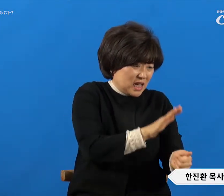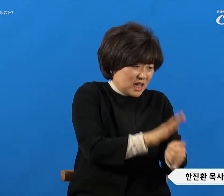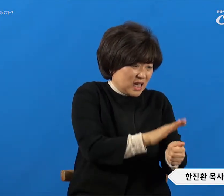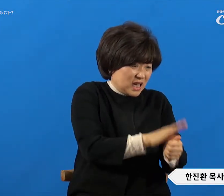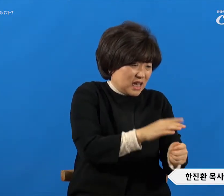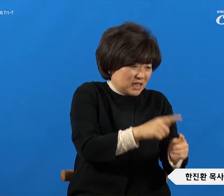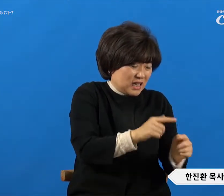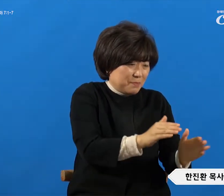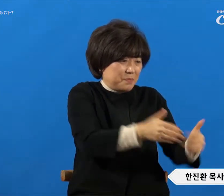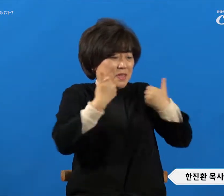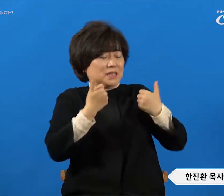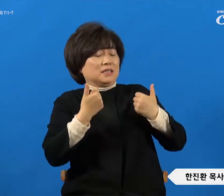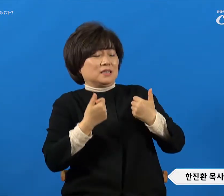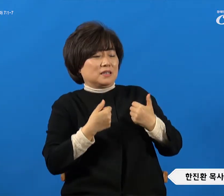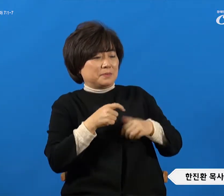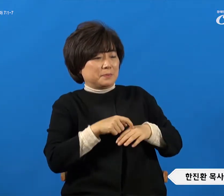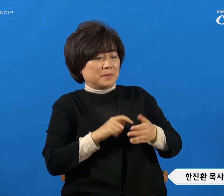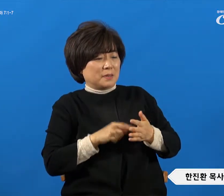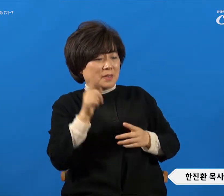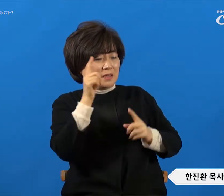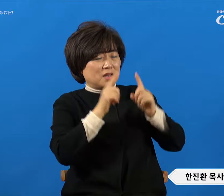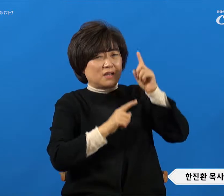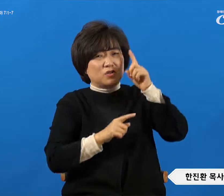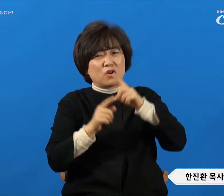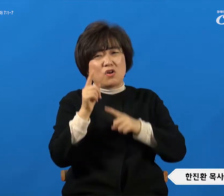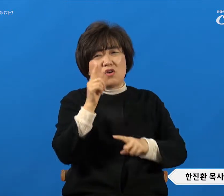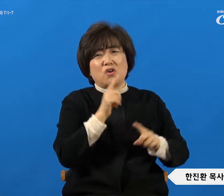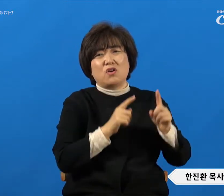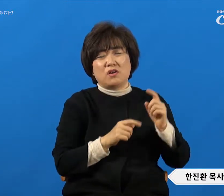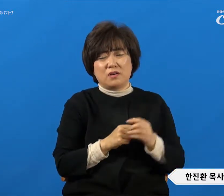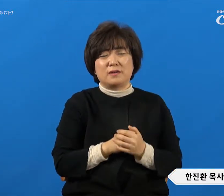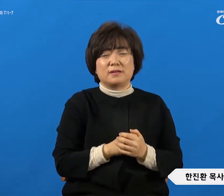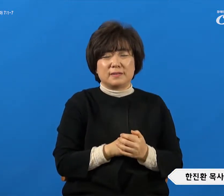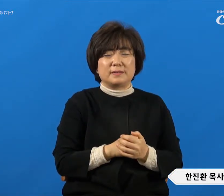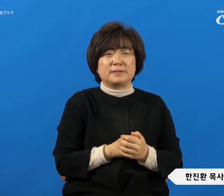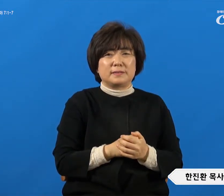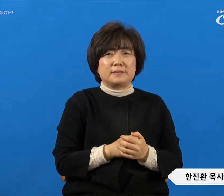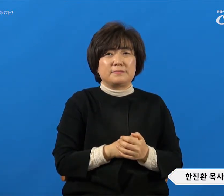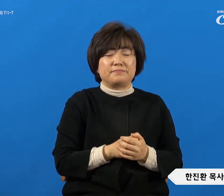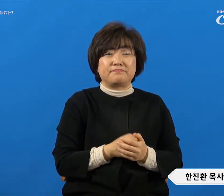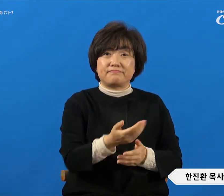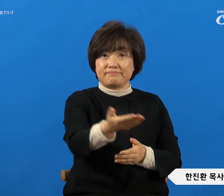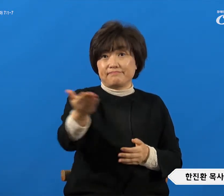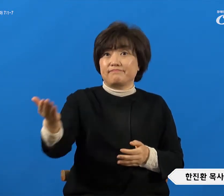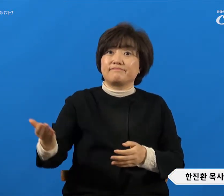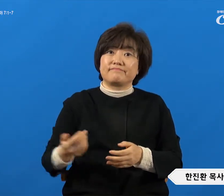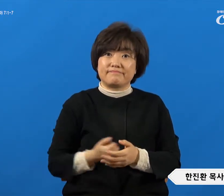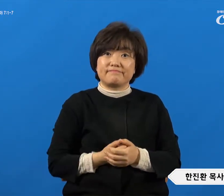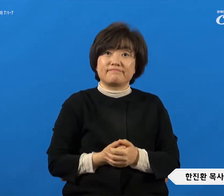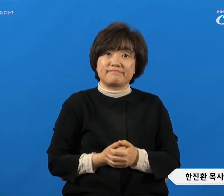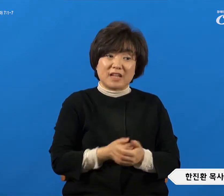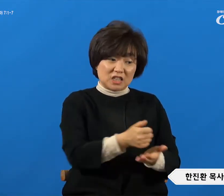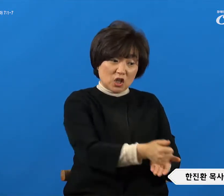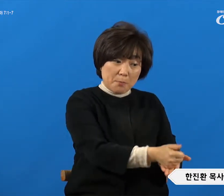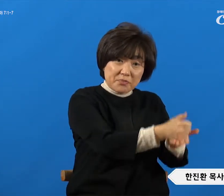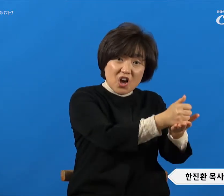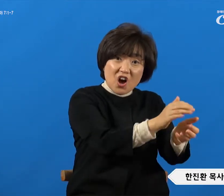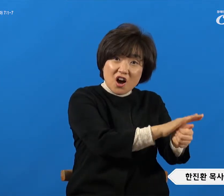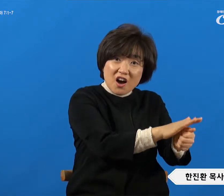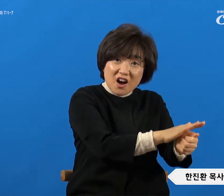너무 힘들고 상처를 받는다 하는 얘기를 들었습니다. 여러분,